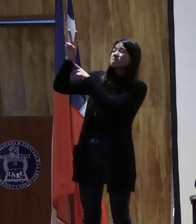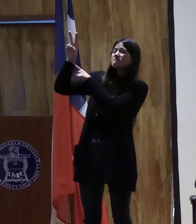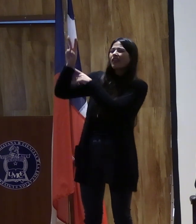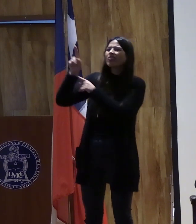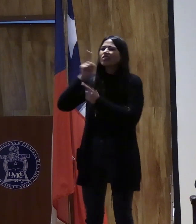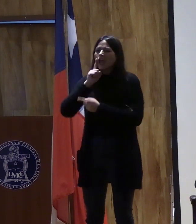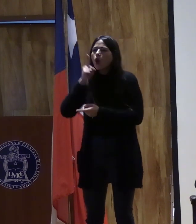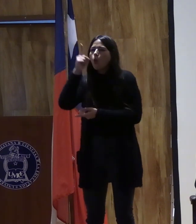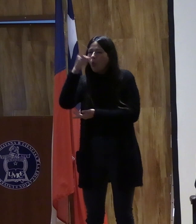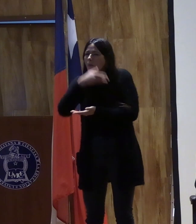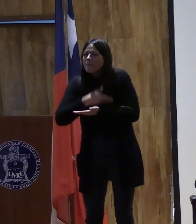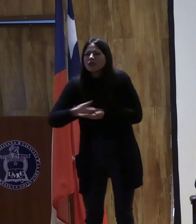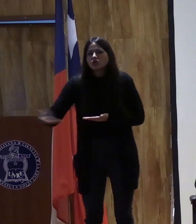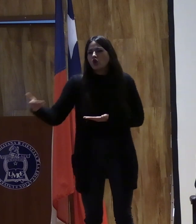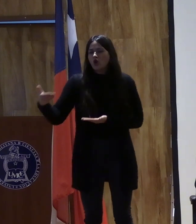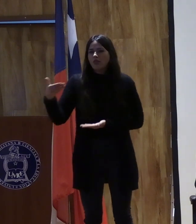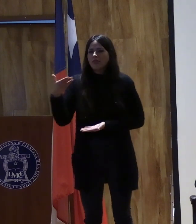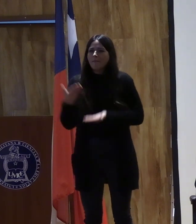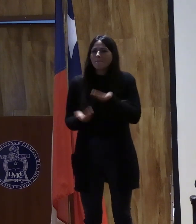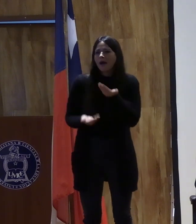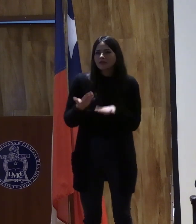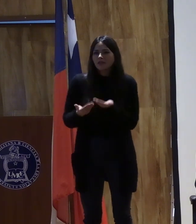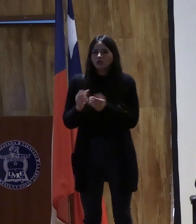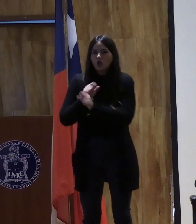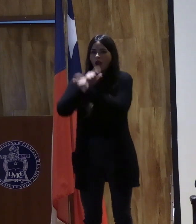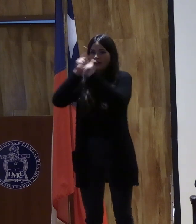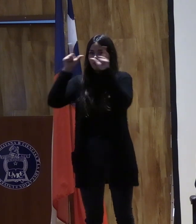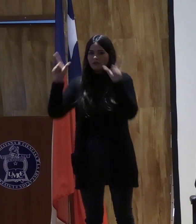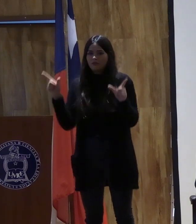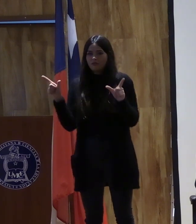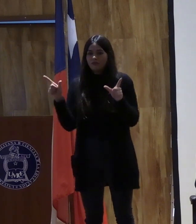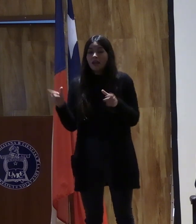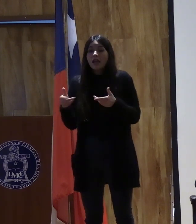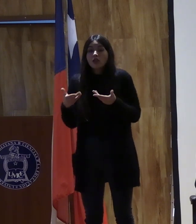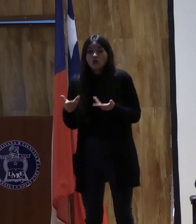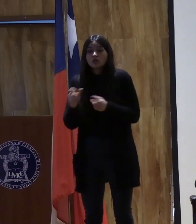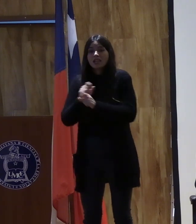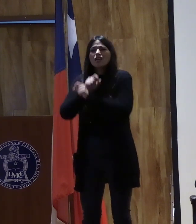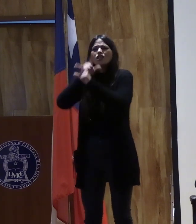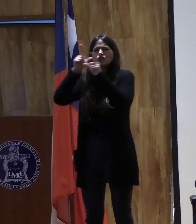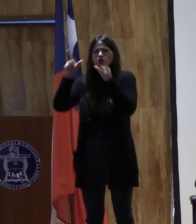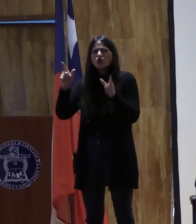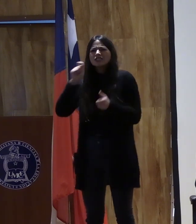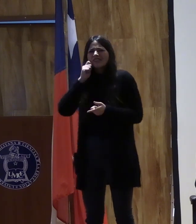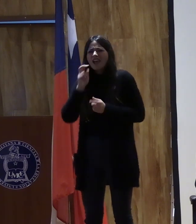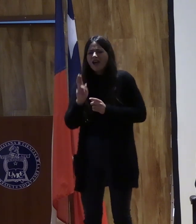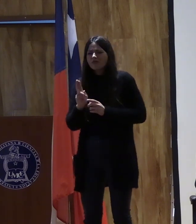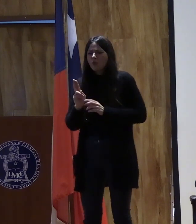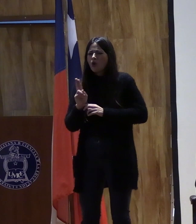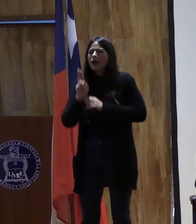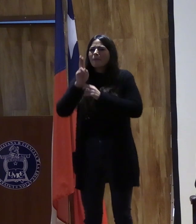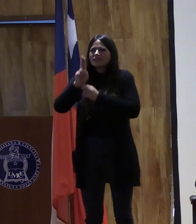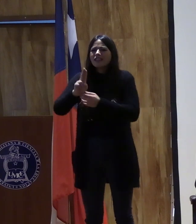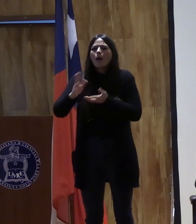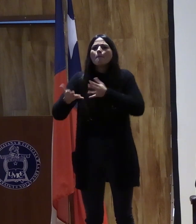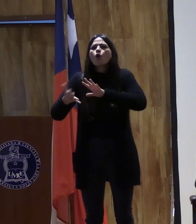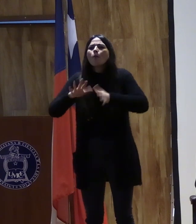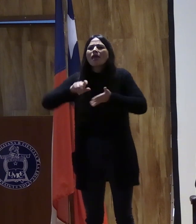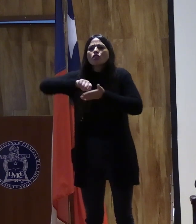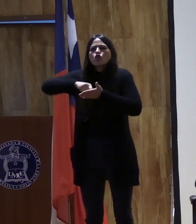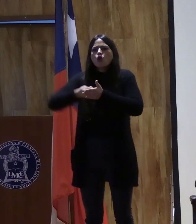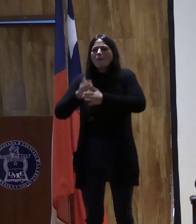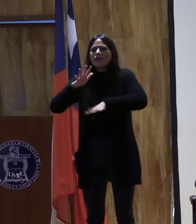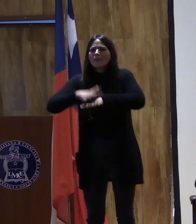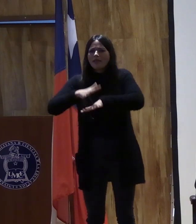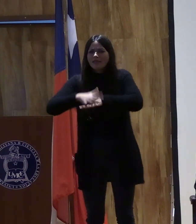como 1 millón de masas solares. Entonces el Sol resulta ser representativo como promedio de todo.